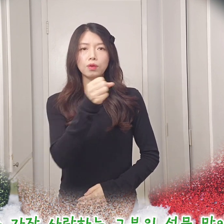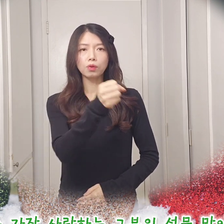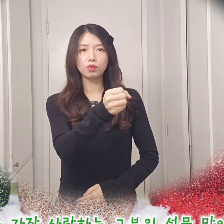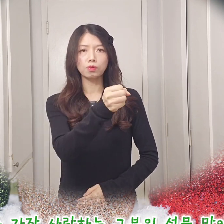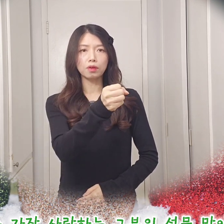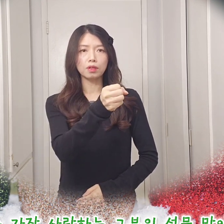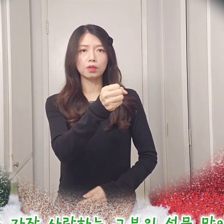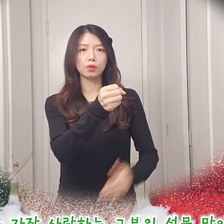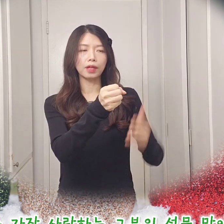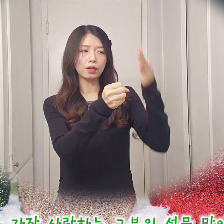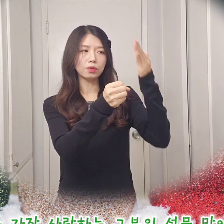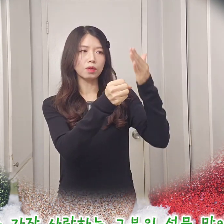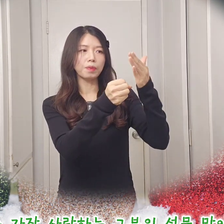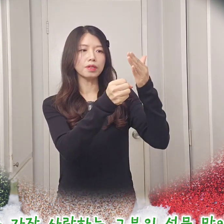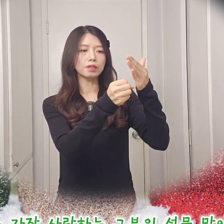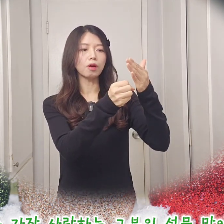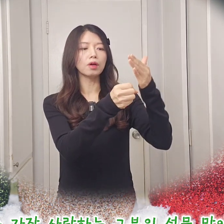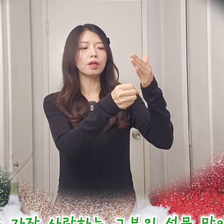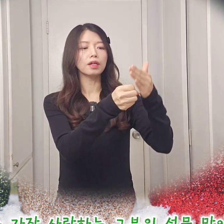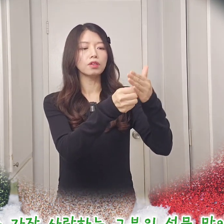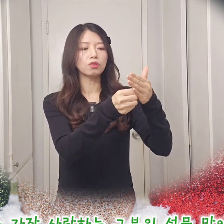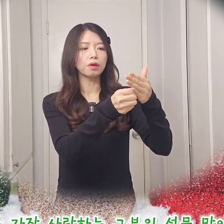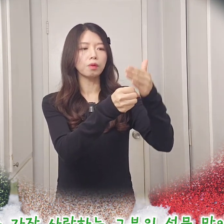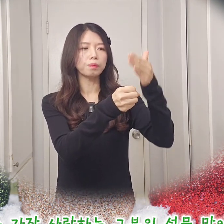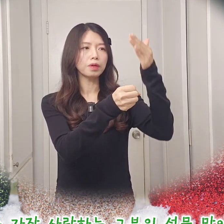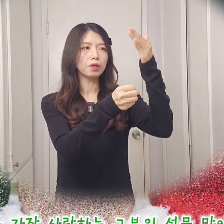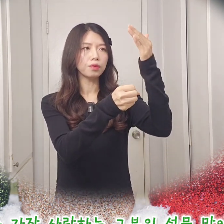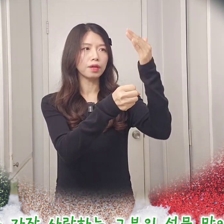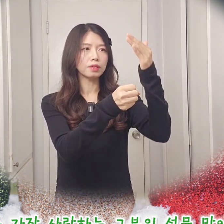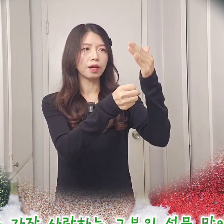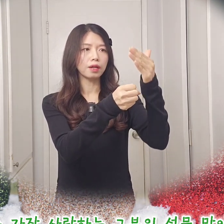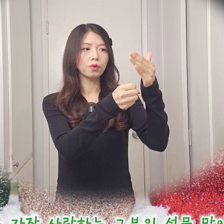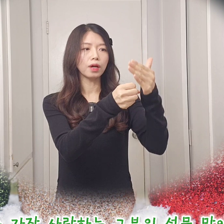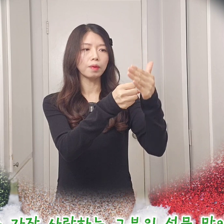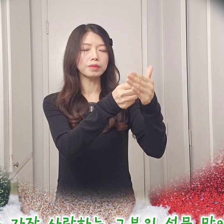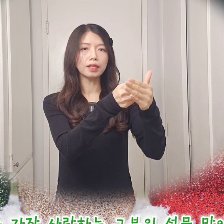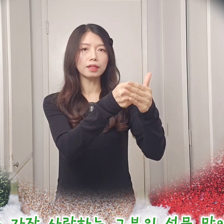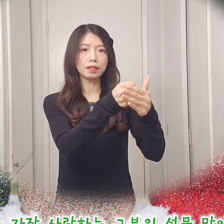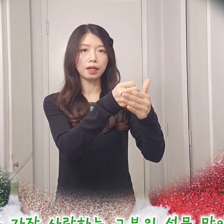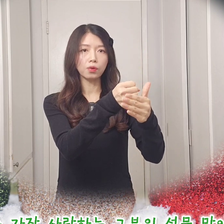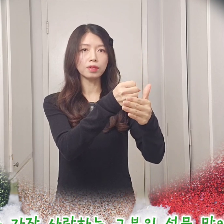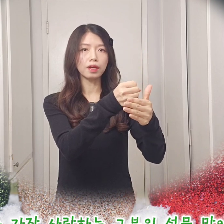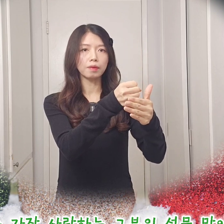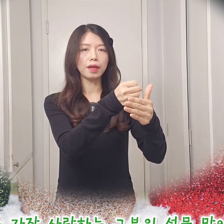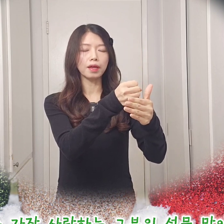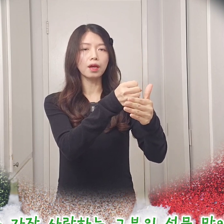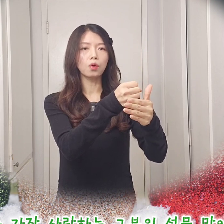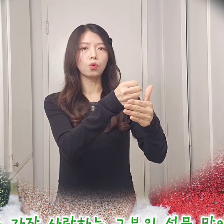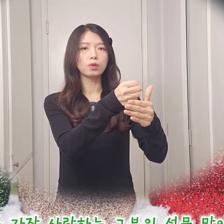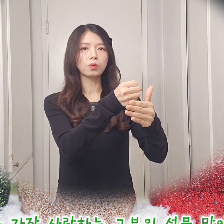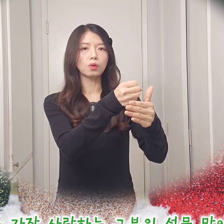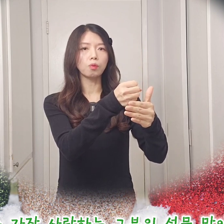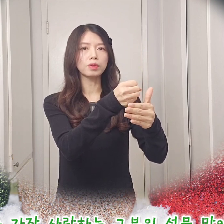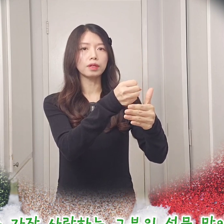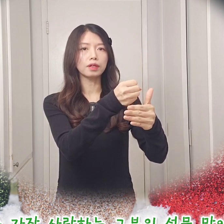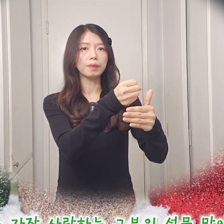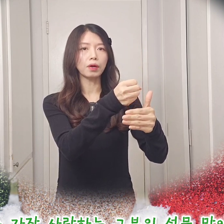왼손은 주먹 쥐시고 다른 손을 펴셔서 이 주먹 옆을 위에서 아래로 감싸듯이 내려오신 다음에 오른손 엄지를